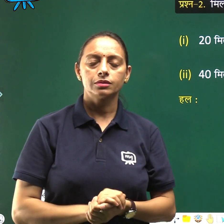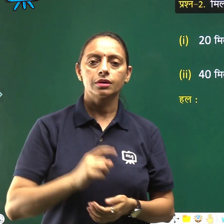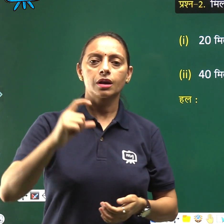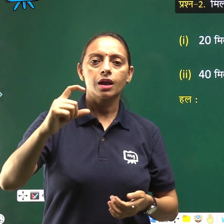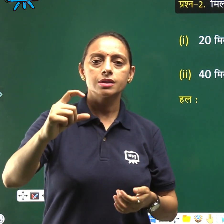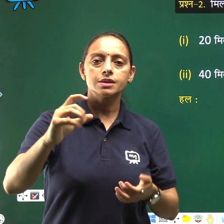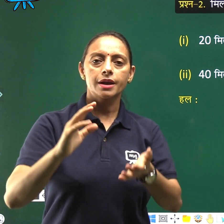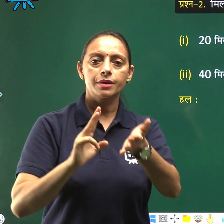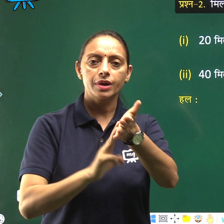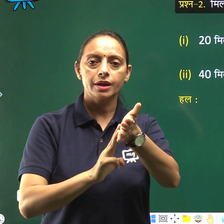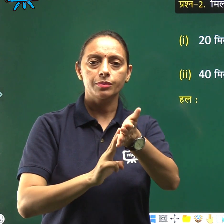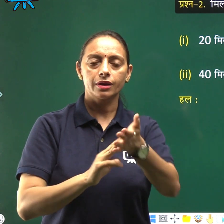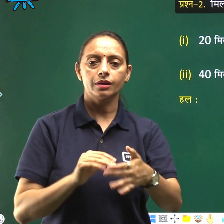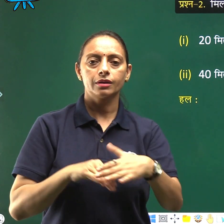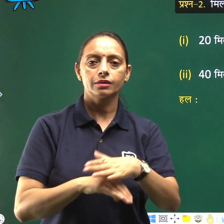सेंटीमीटर में